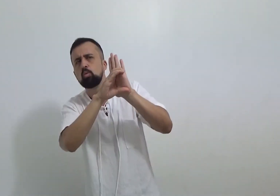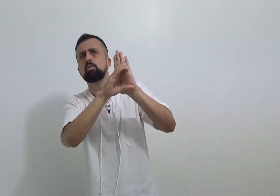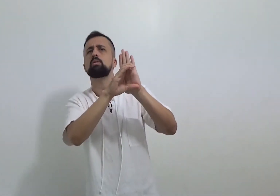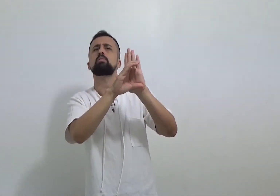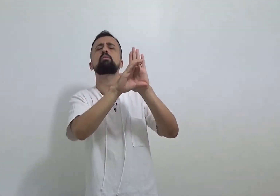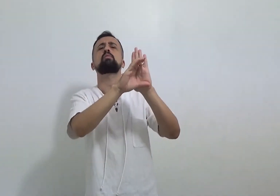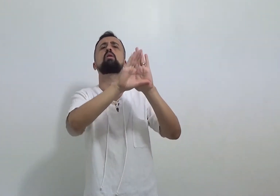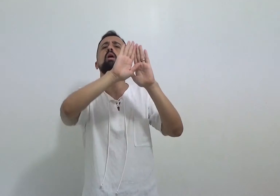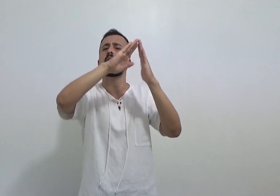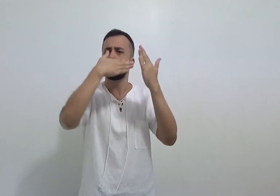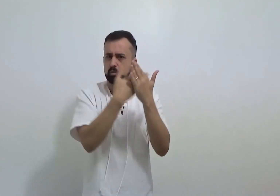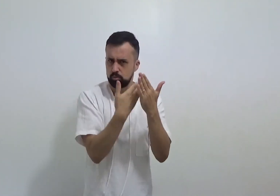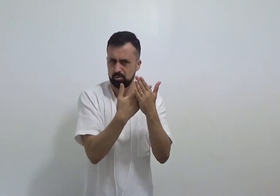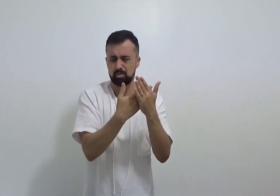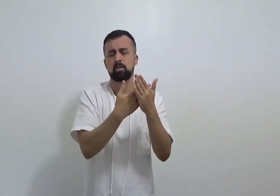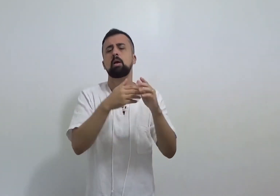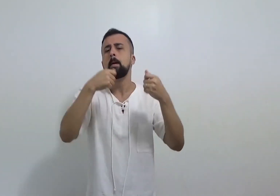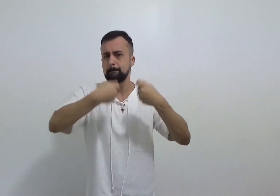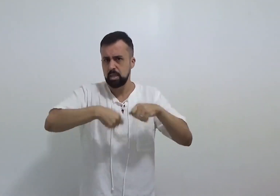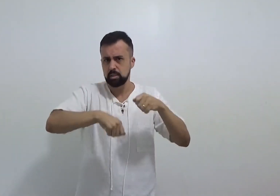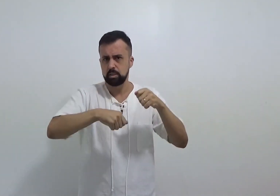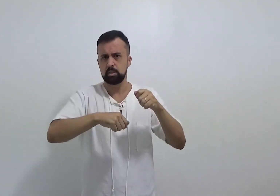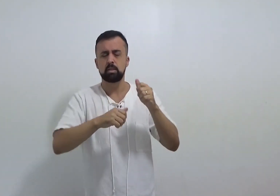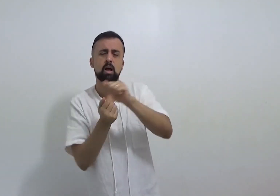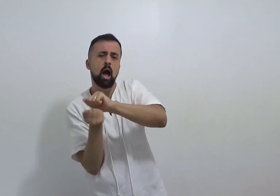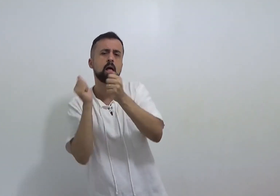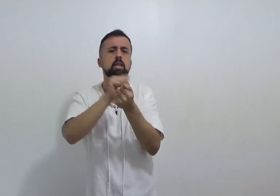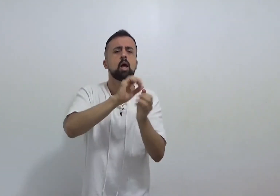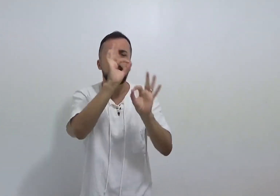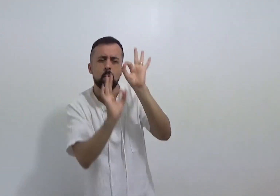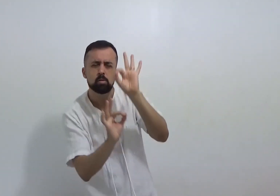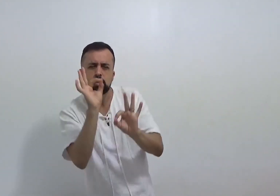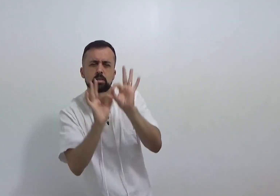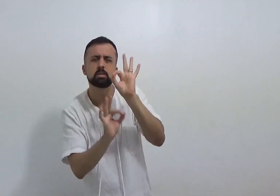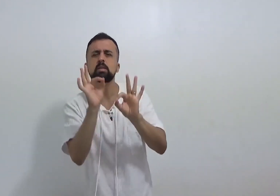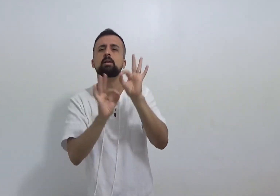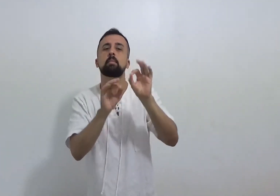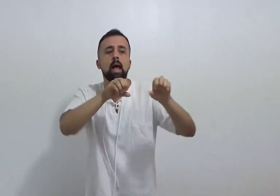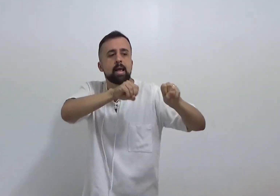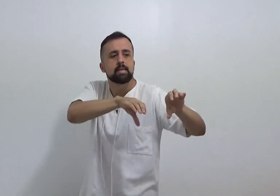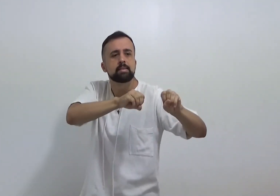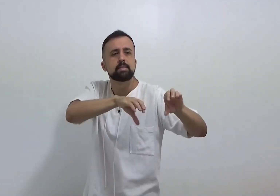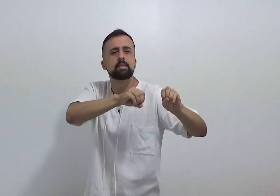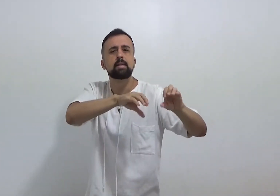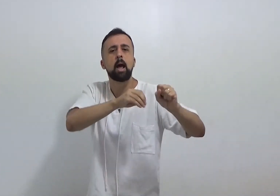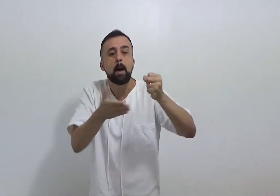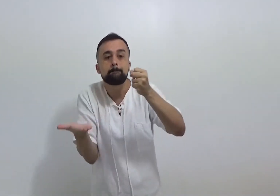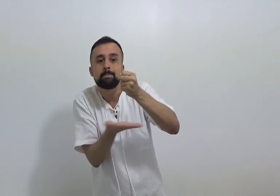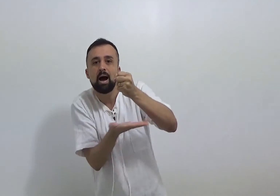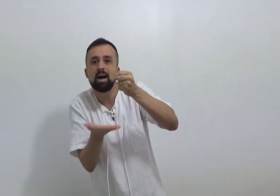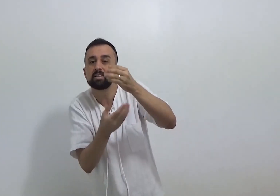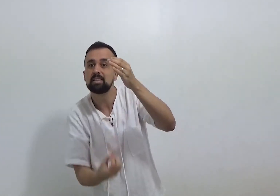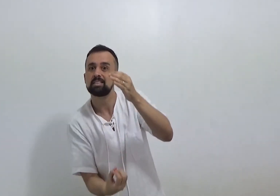indígena. Dessa forma, o currículo escolar precisa se organizar para